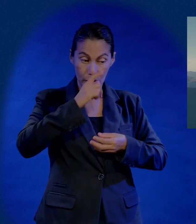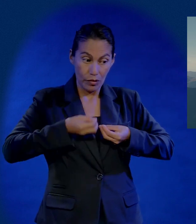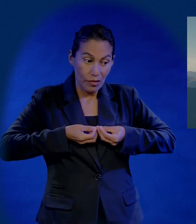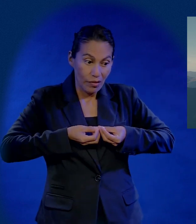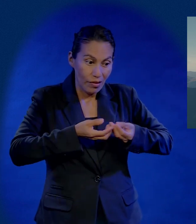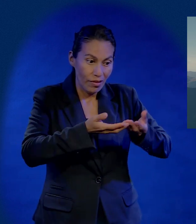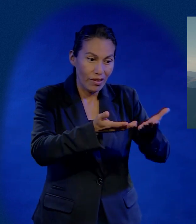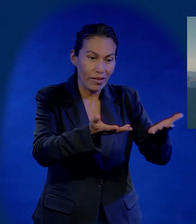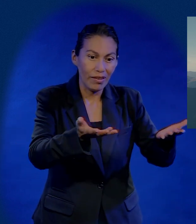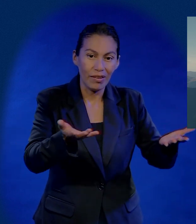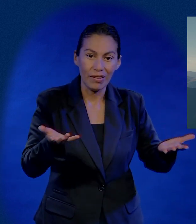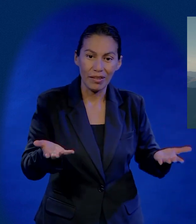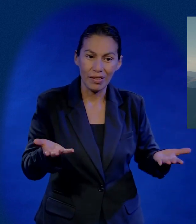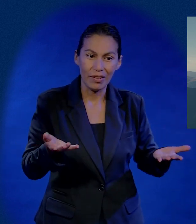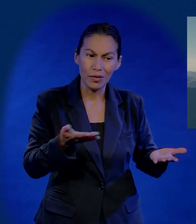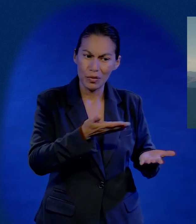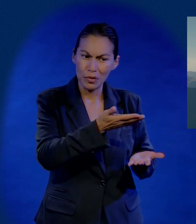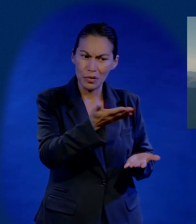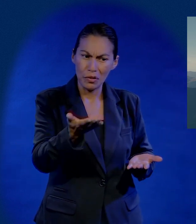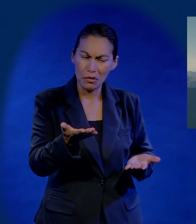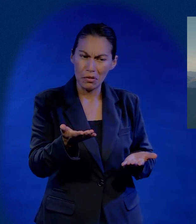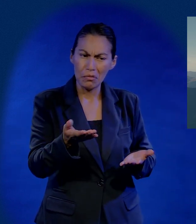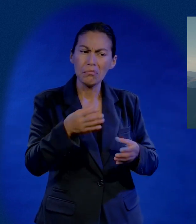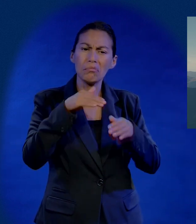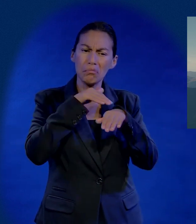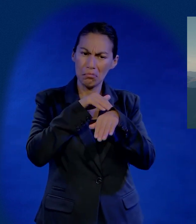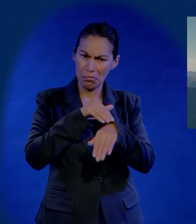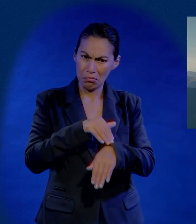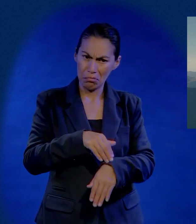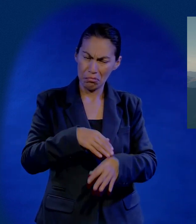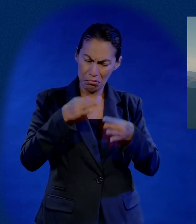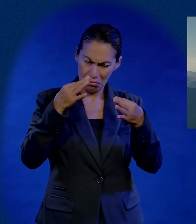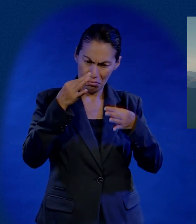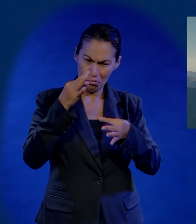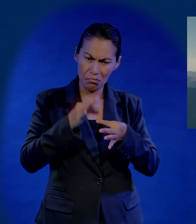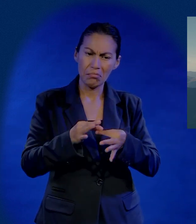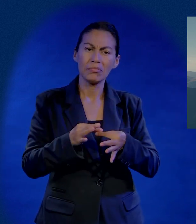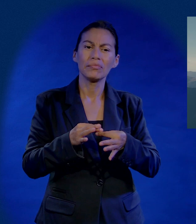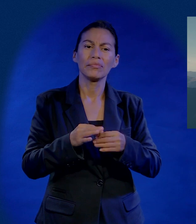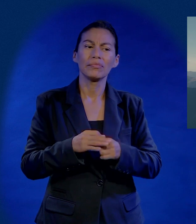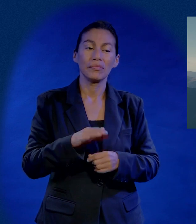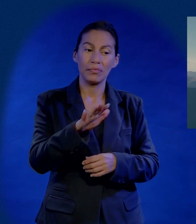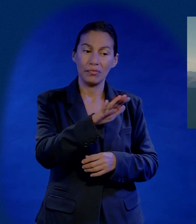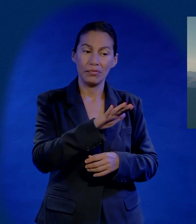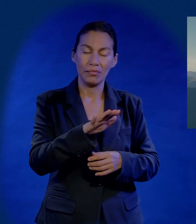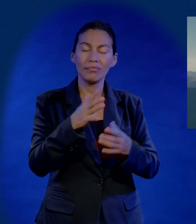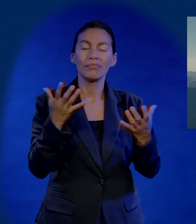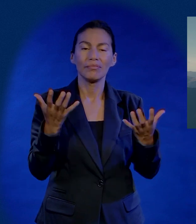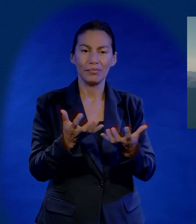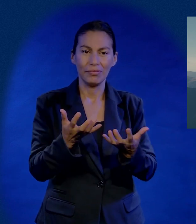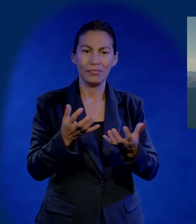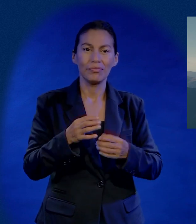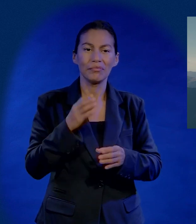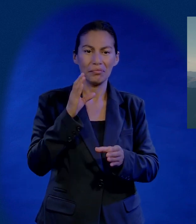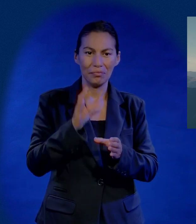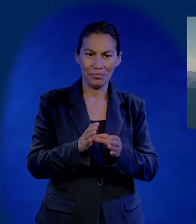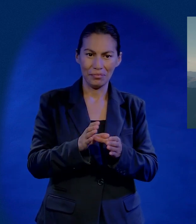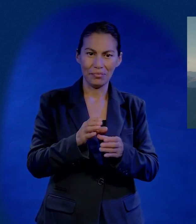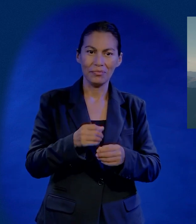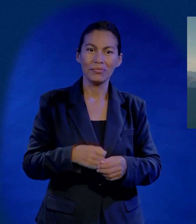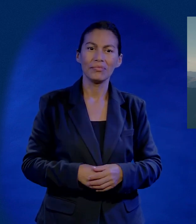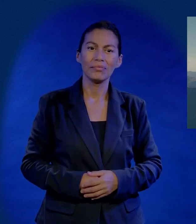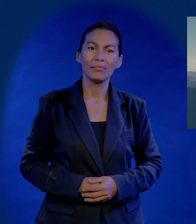en mis estatutos, y guardéis mis preceptos, y los pongáis por obra.